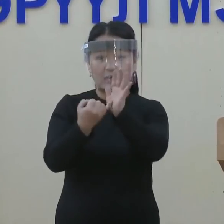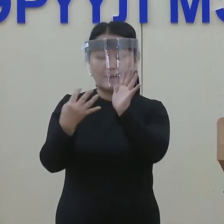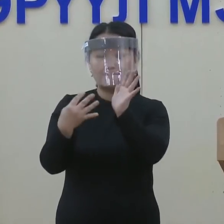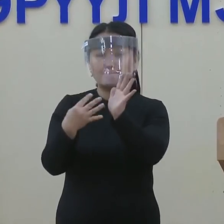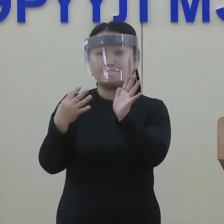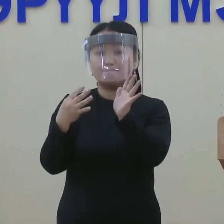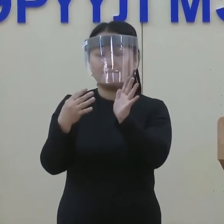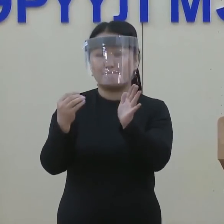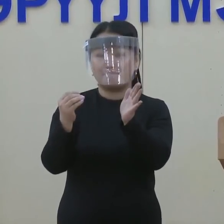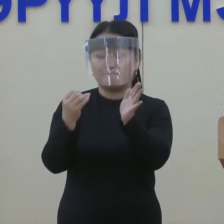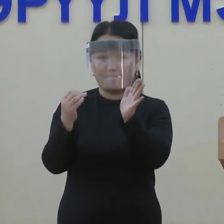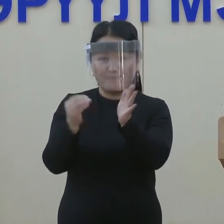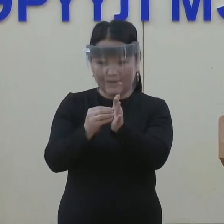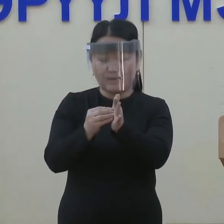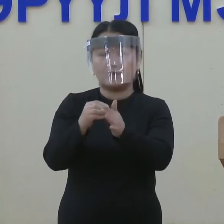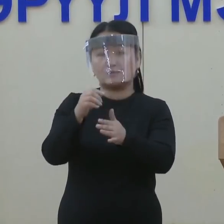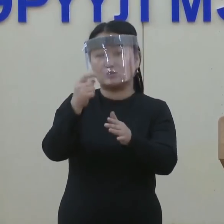160,775 хүнээс урж